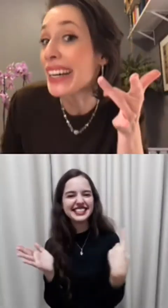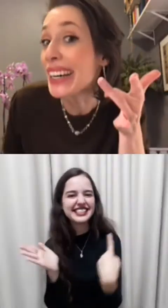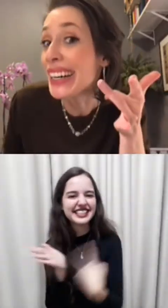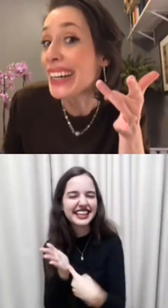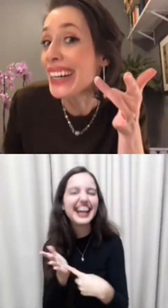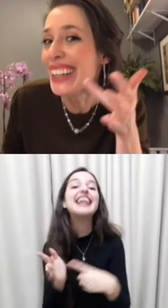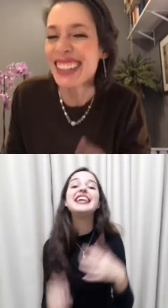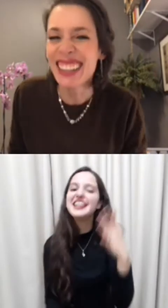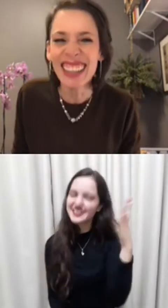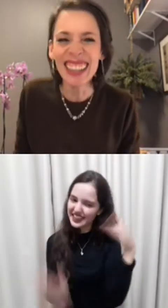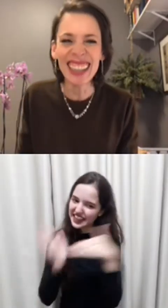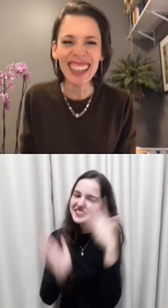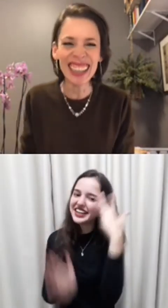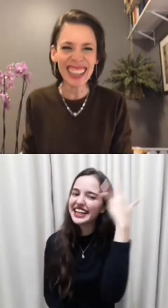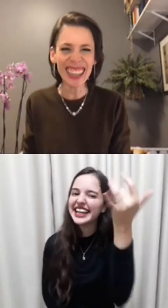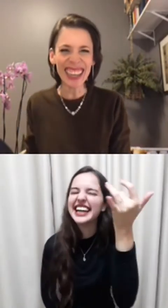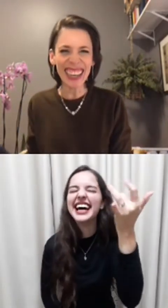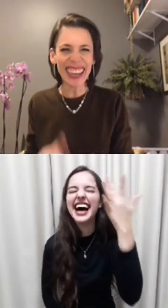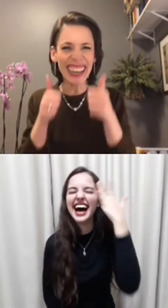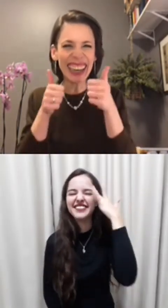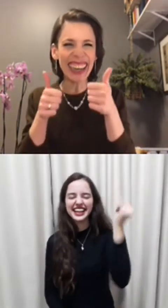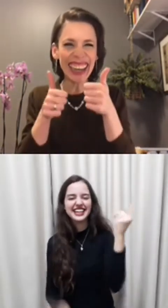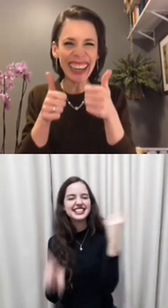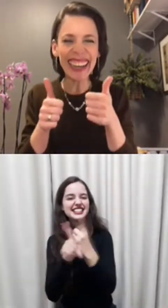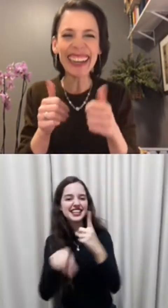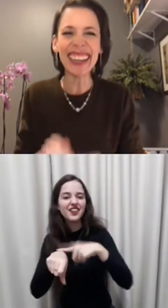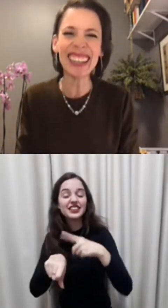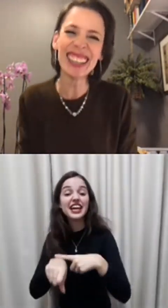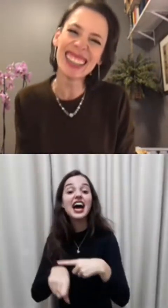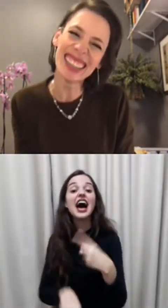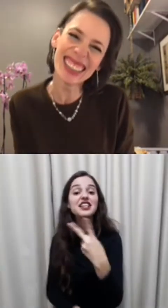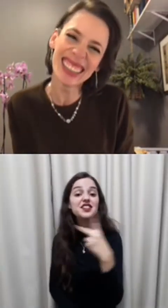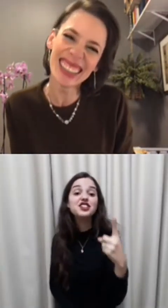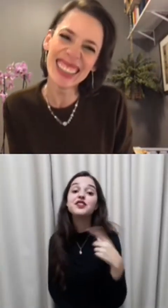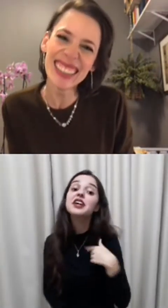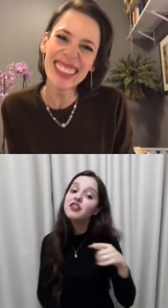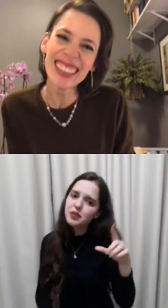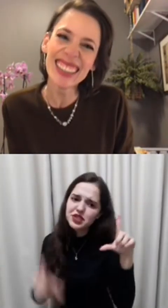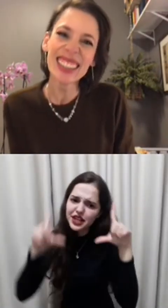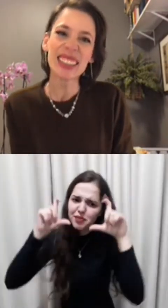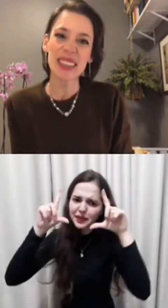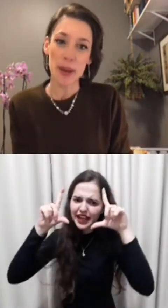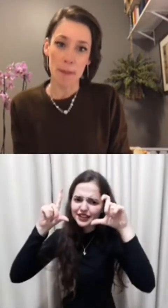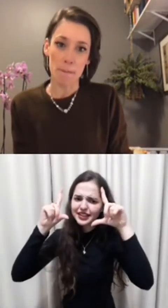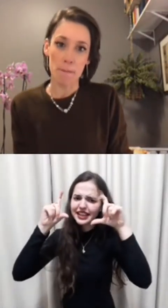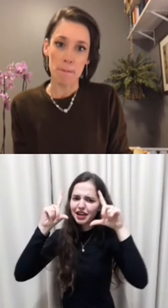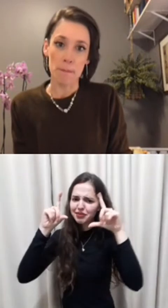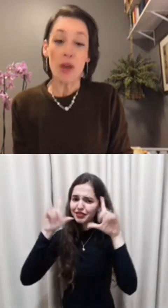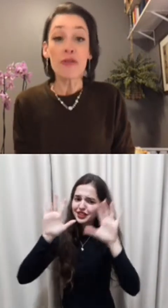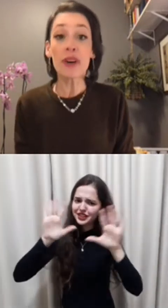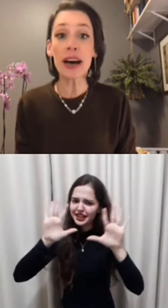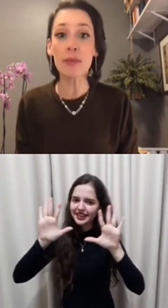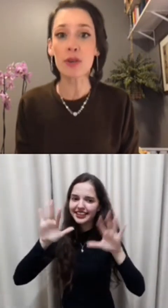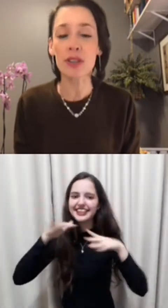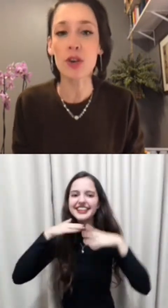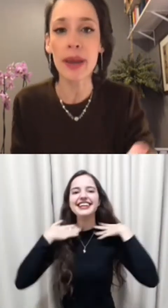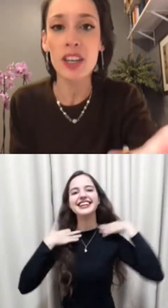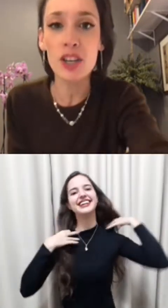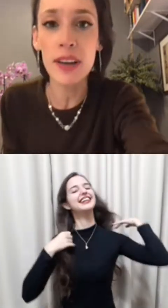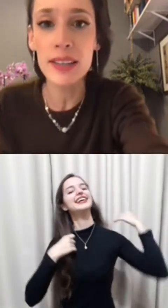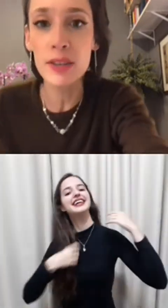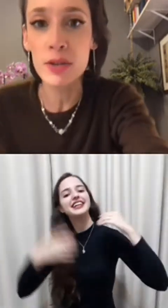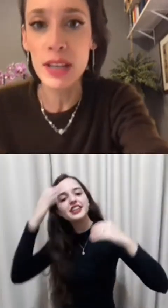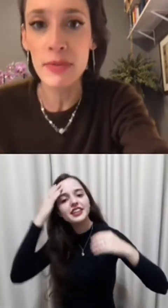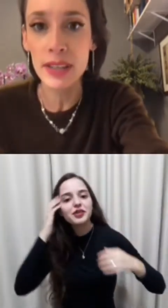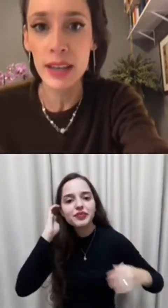amanhã. Isso, até amanhã. Amanhã a gente se encontra às 21. Vamos tirar um print, né? Uma fotinha. Como é que a gente